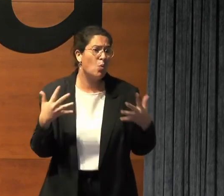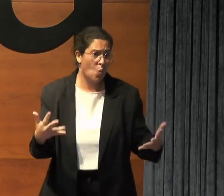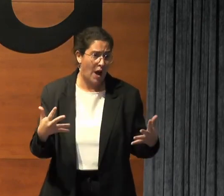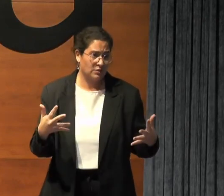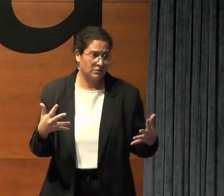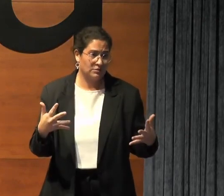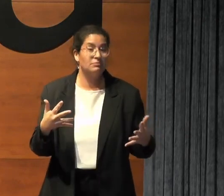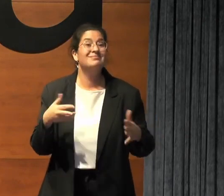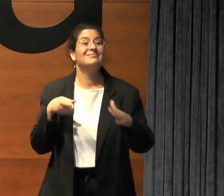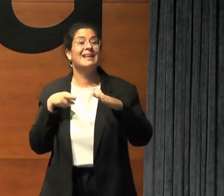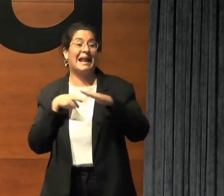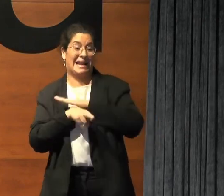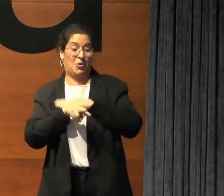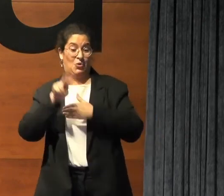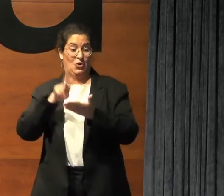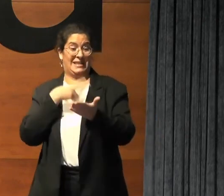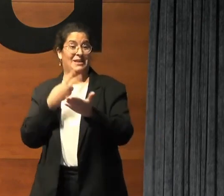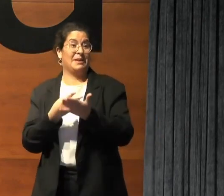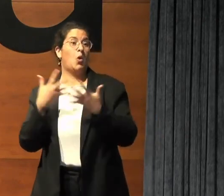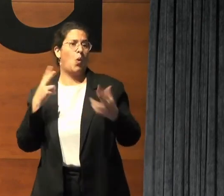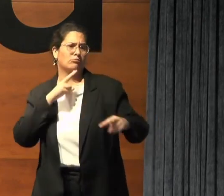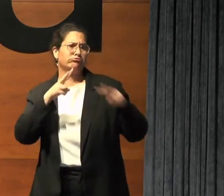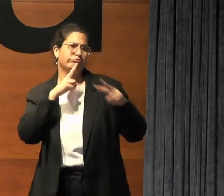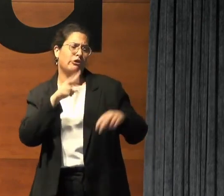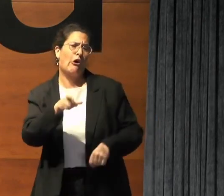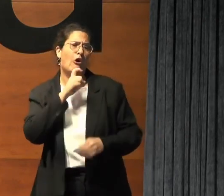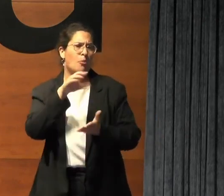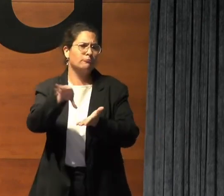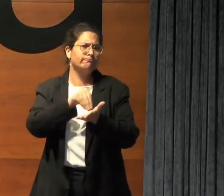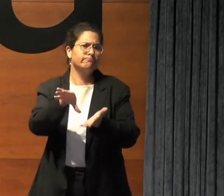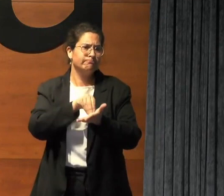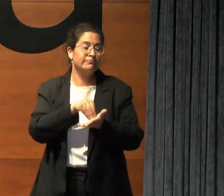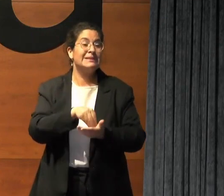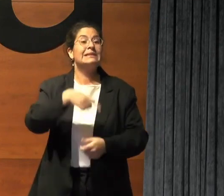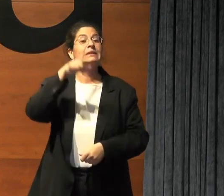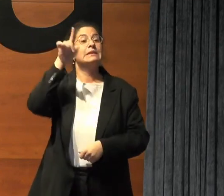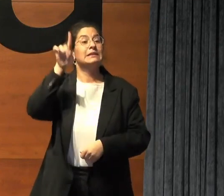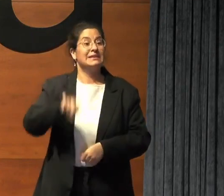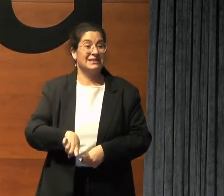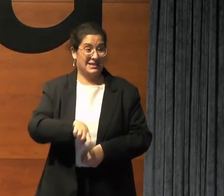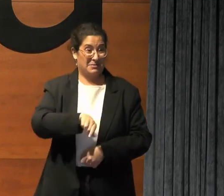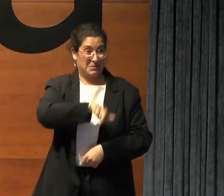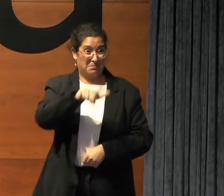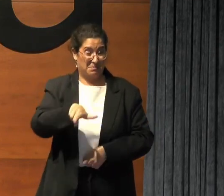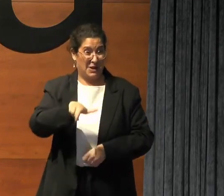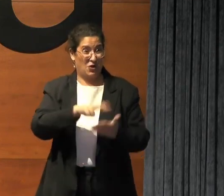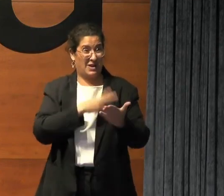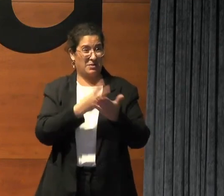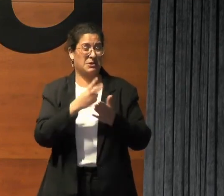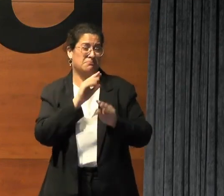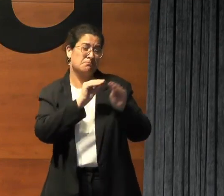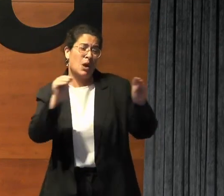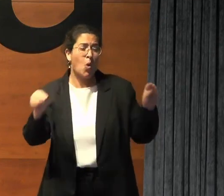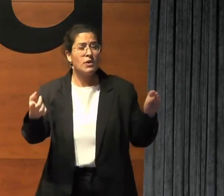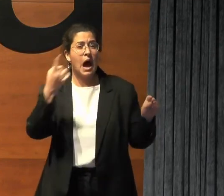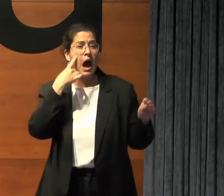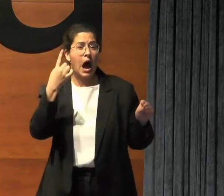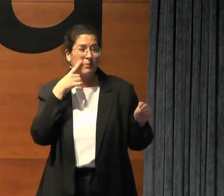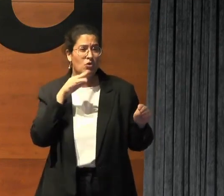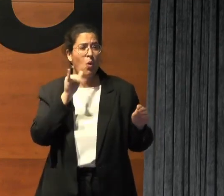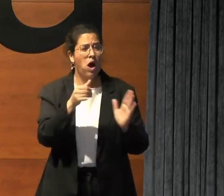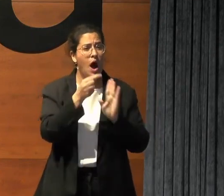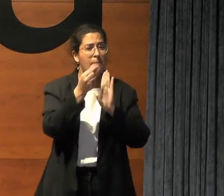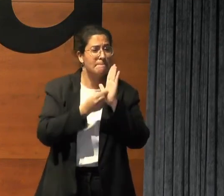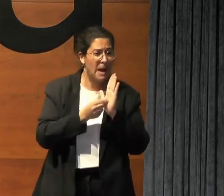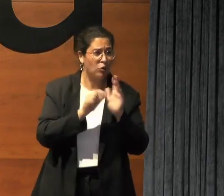En primer lugar, cuáles son las demandas que surgen en este ámbito, cuáles son los intérpretes, cómo recogen y cómo